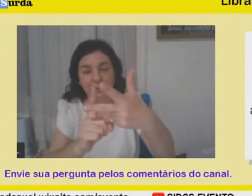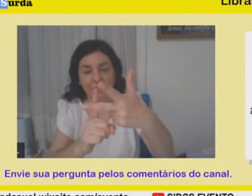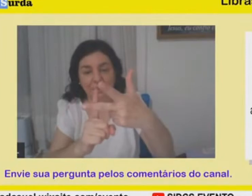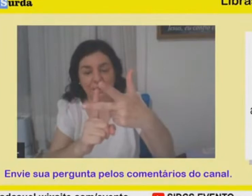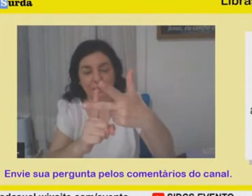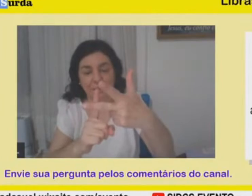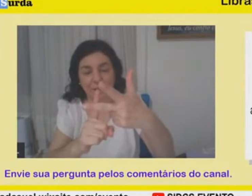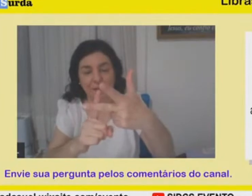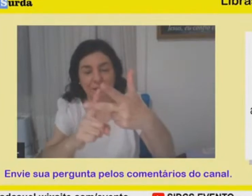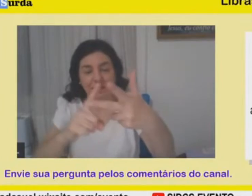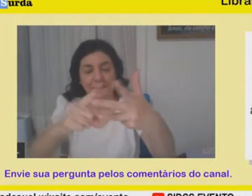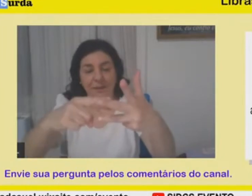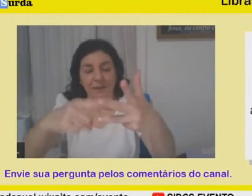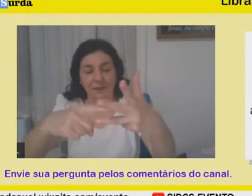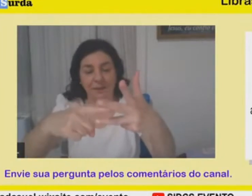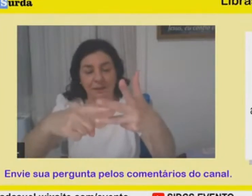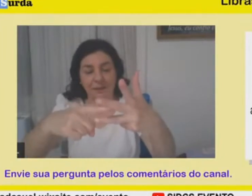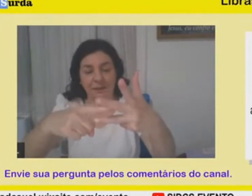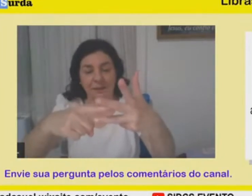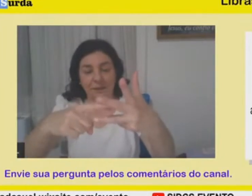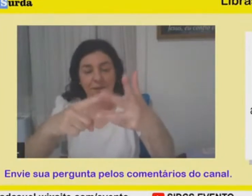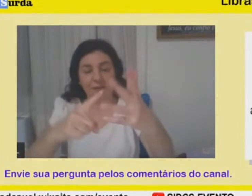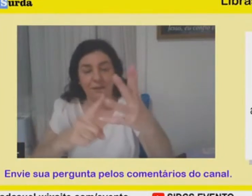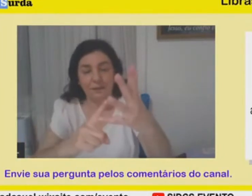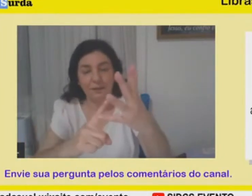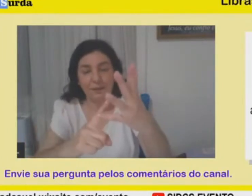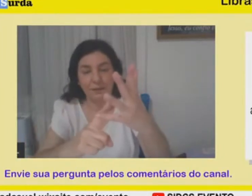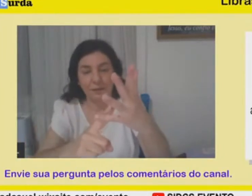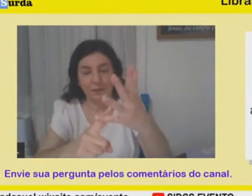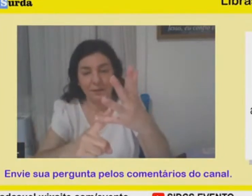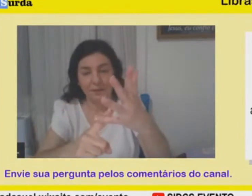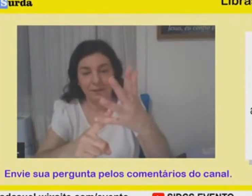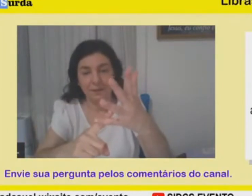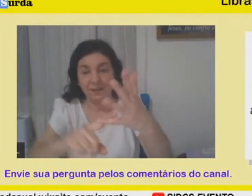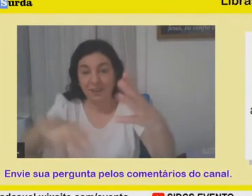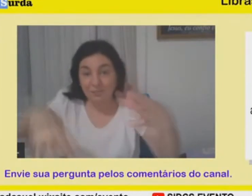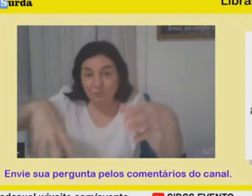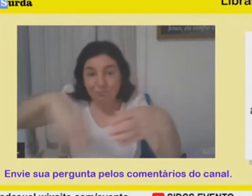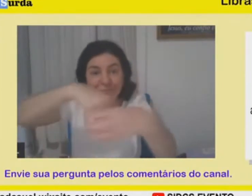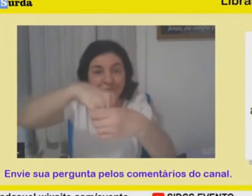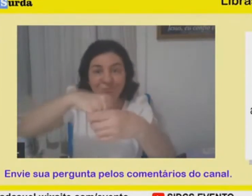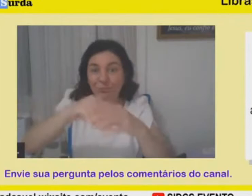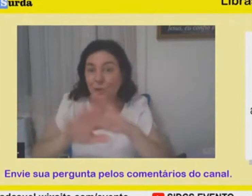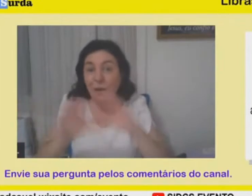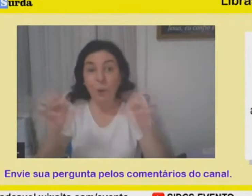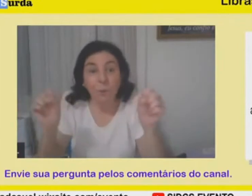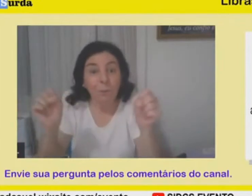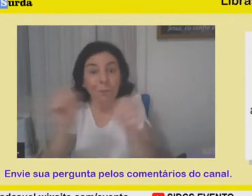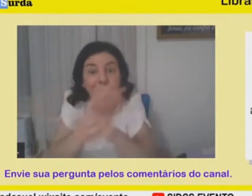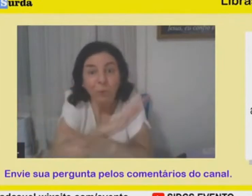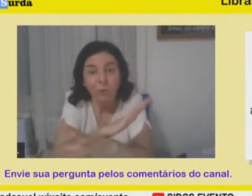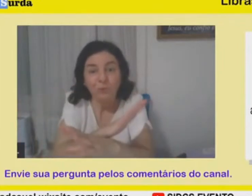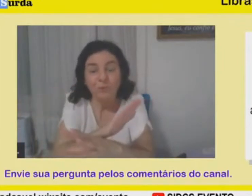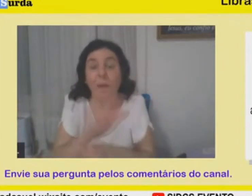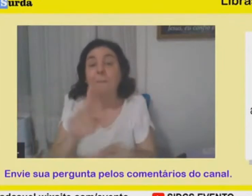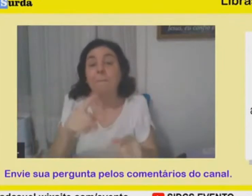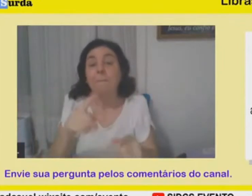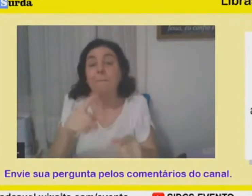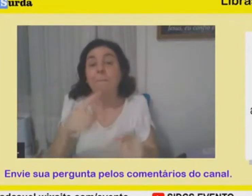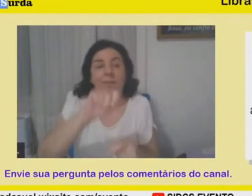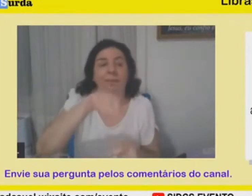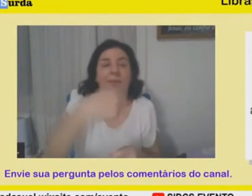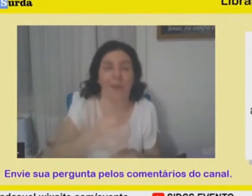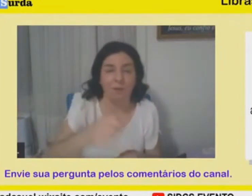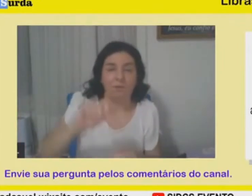Divide, mais, menos, vezes. Todas as operações